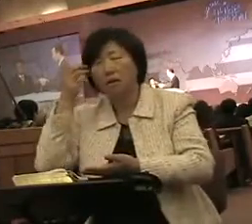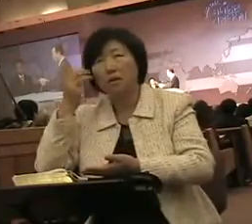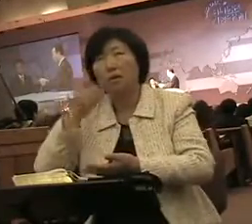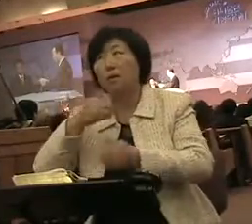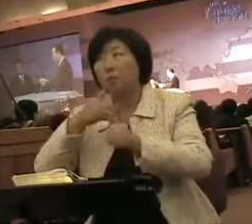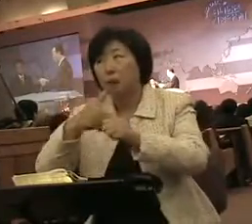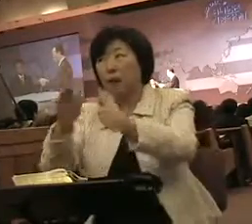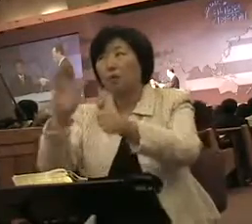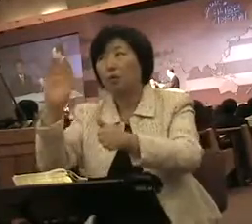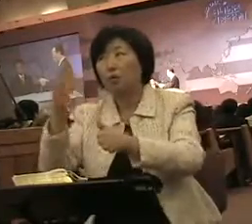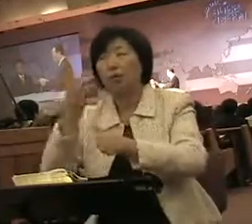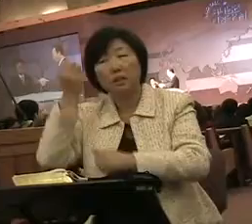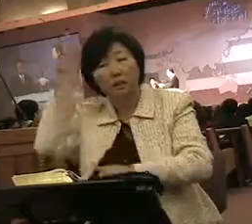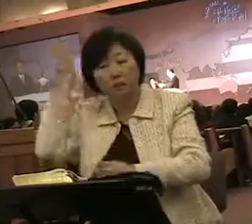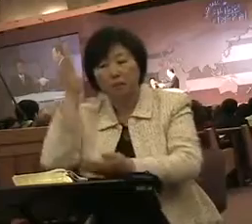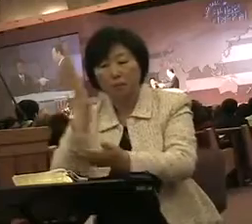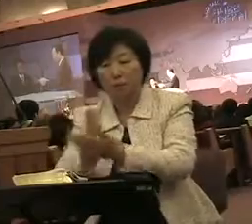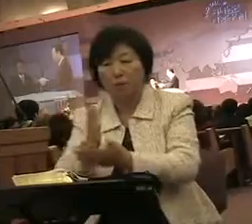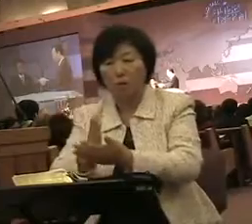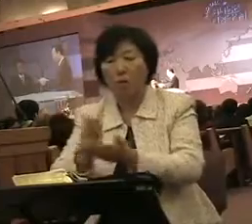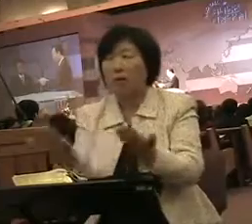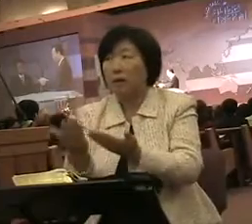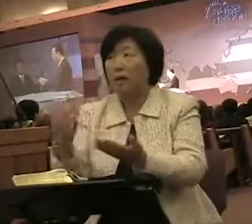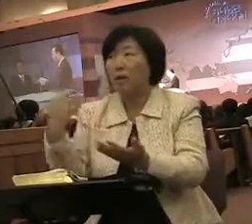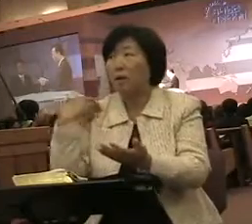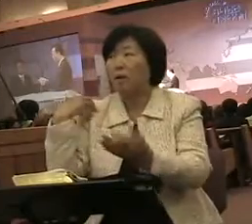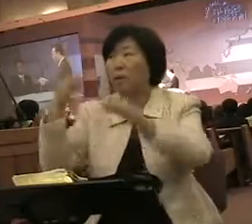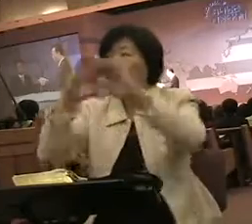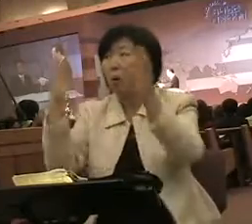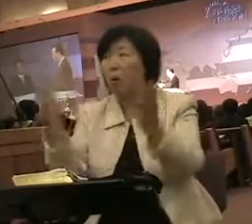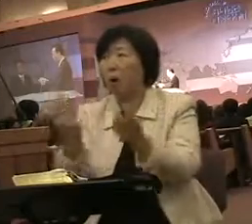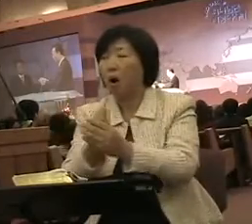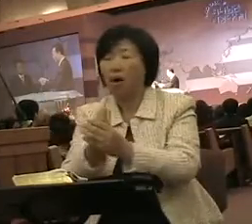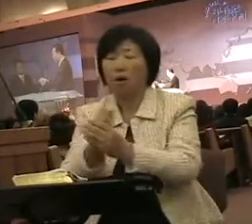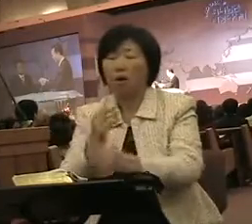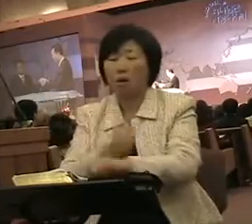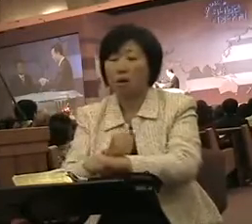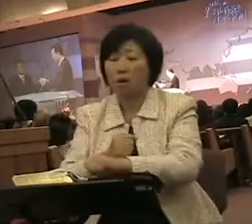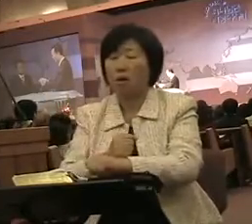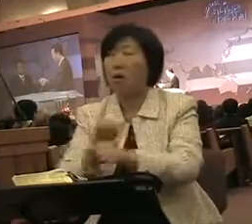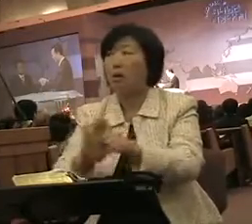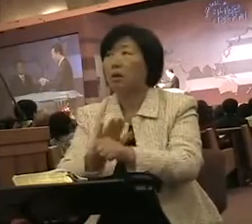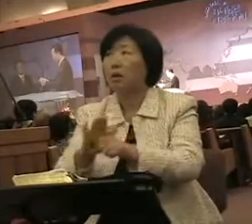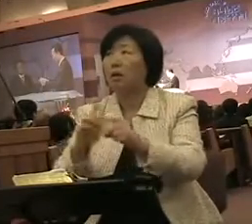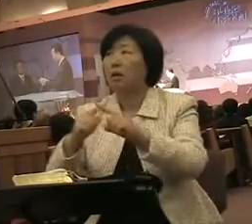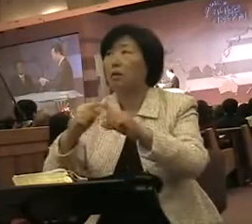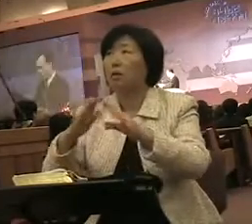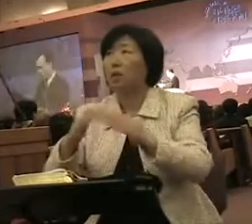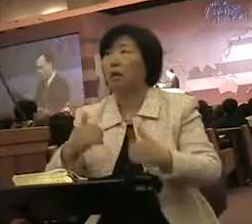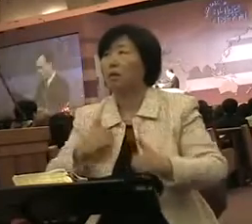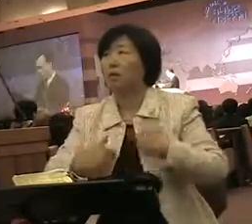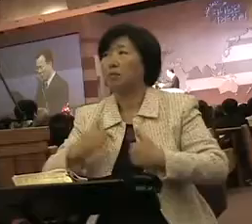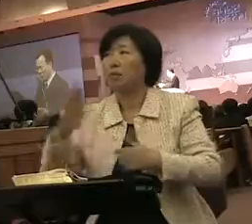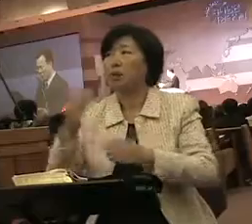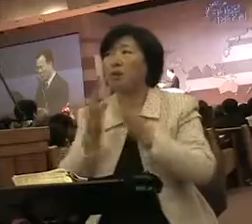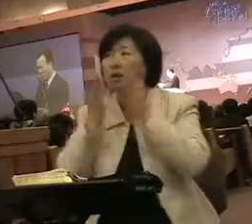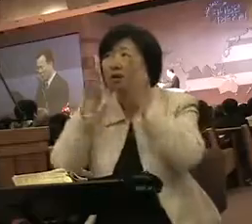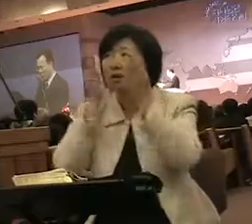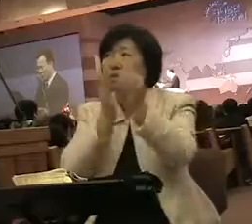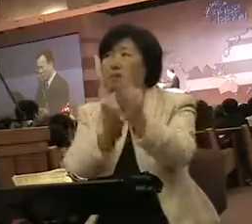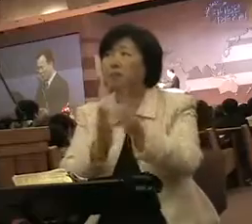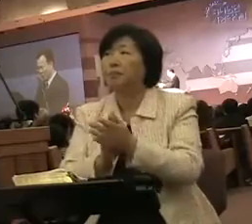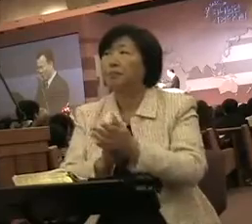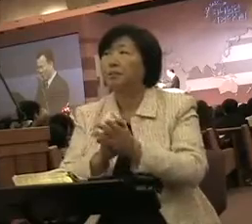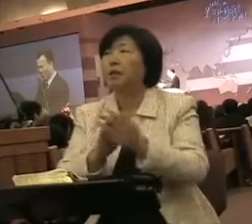사명을 잘 완수하셔서 하나님과 모 교회의 기쁨이 되주시길 간절히 빕니다. 주후 2006년 12월